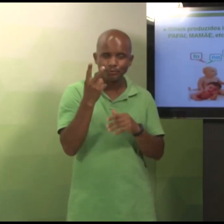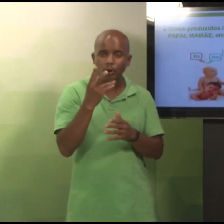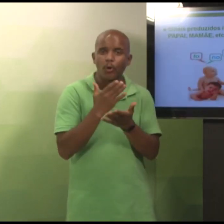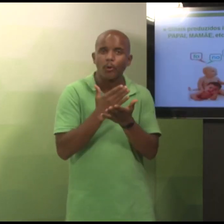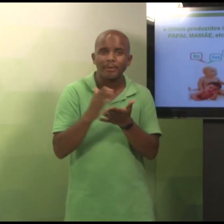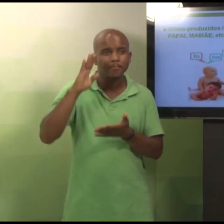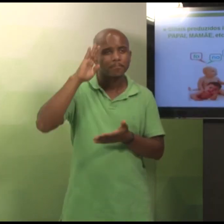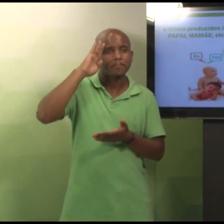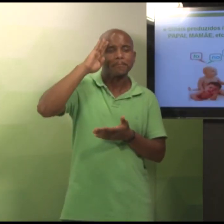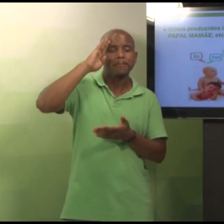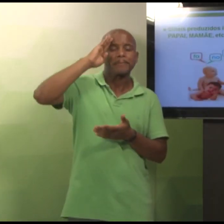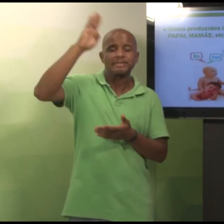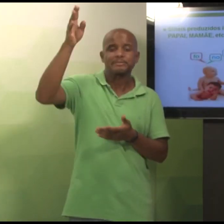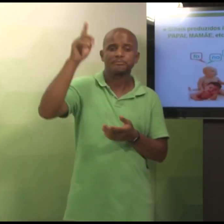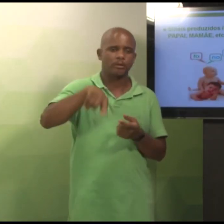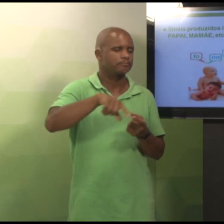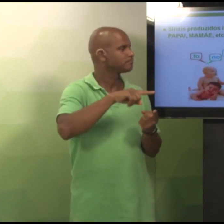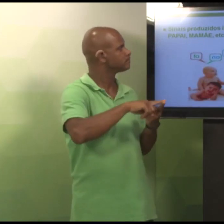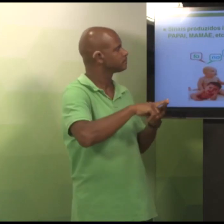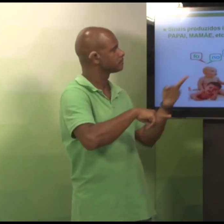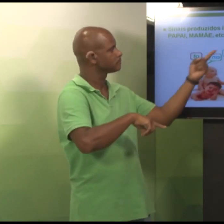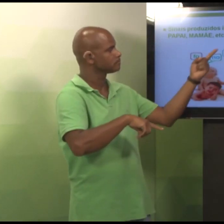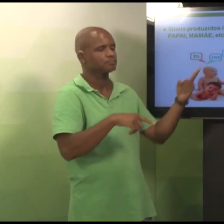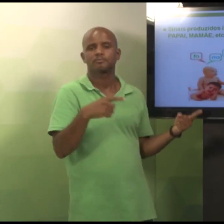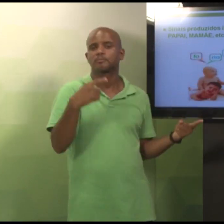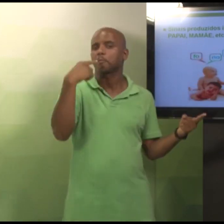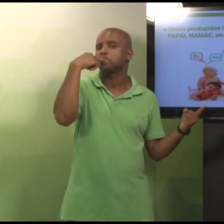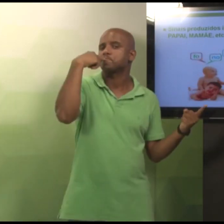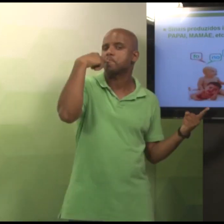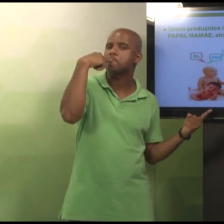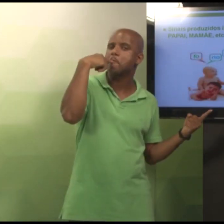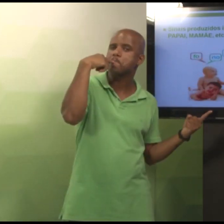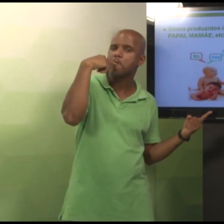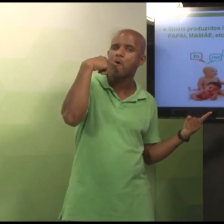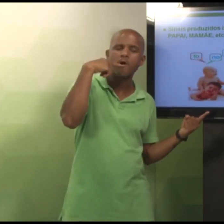faixa etária, de 1 a 2 anos, começa a desenvolver alguns sinais.